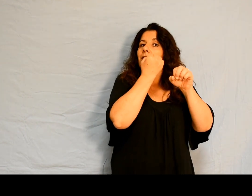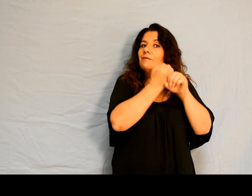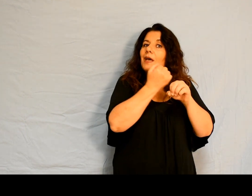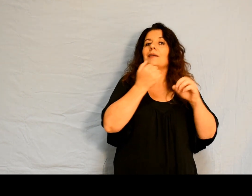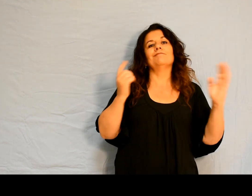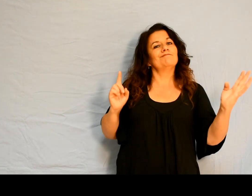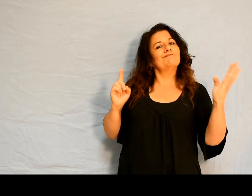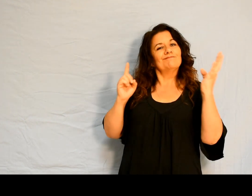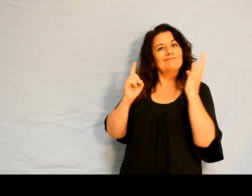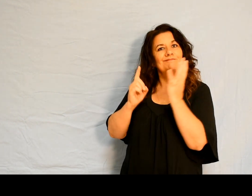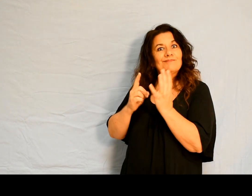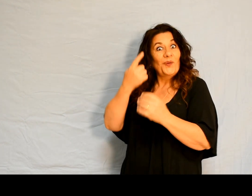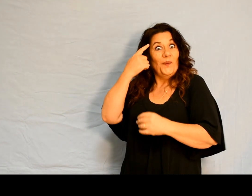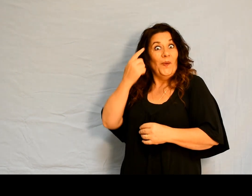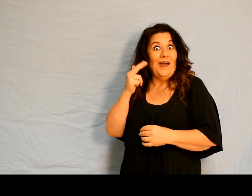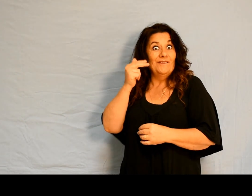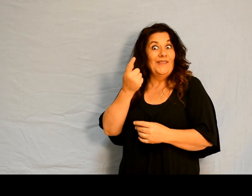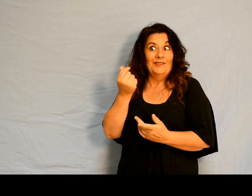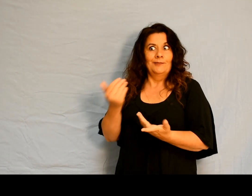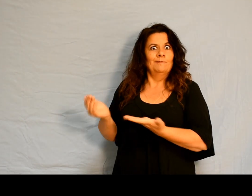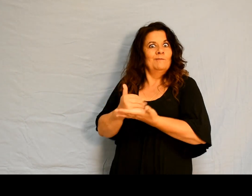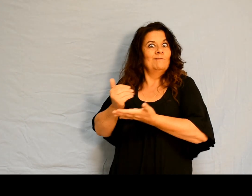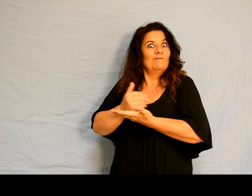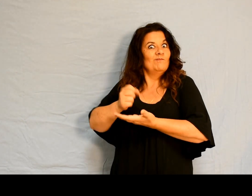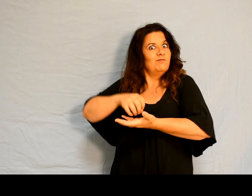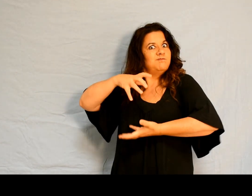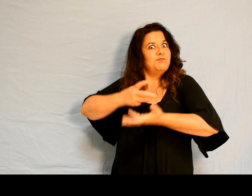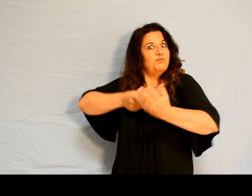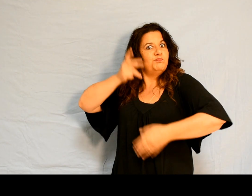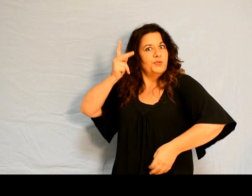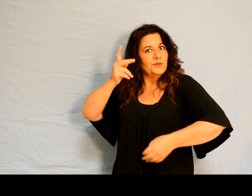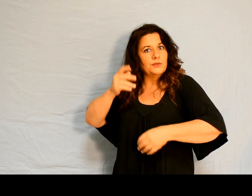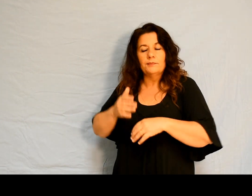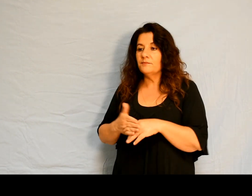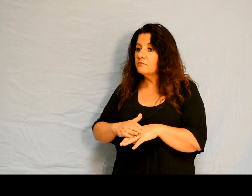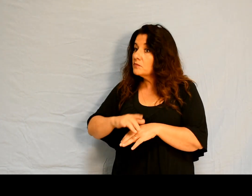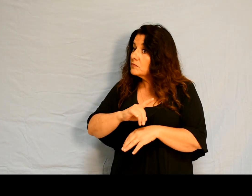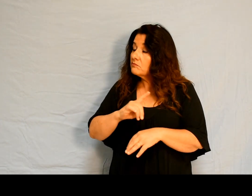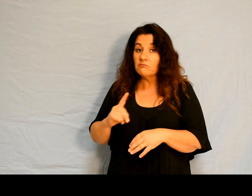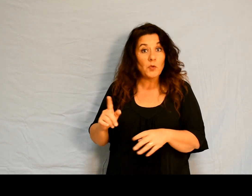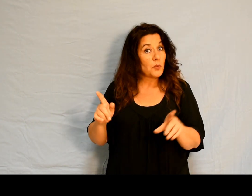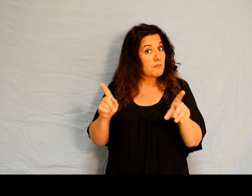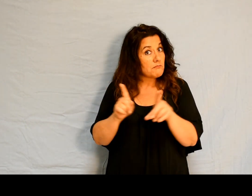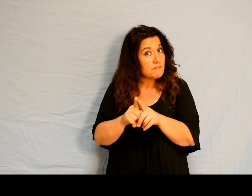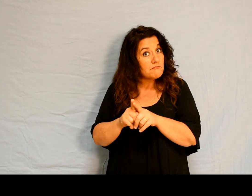Mais ils reçurent, eux aussi, chacun une pièce d'un denier.